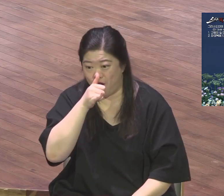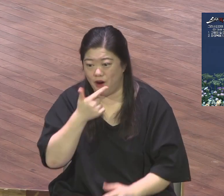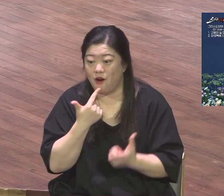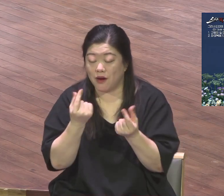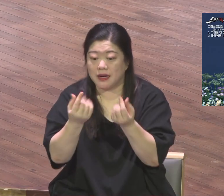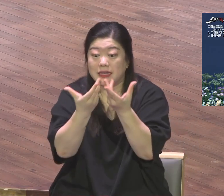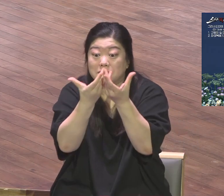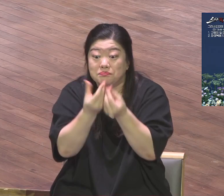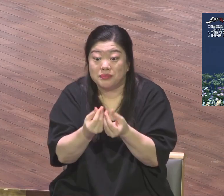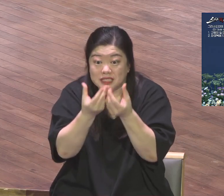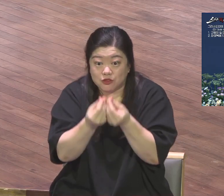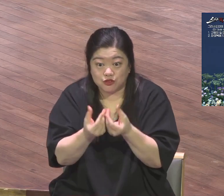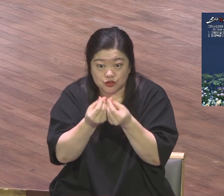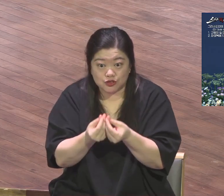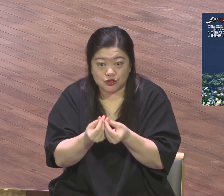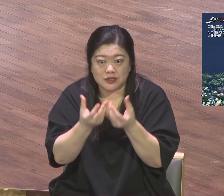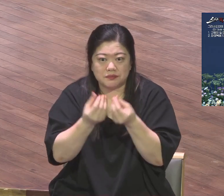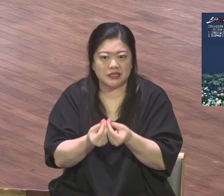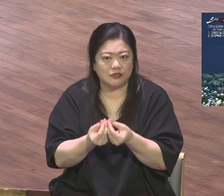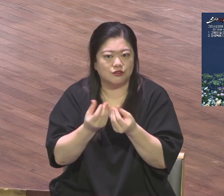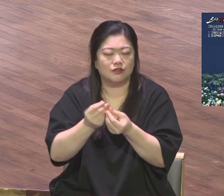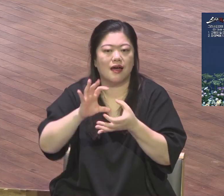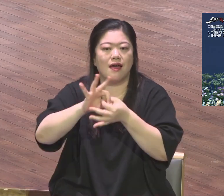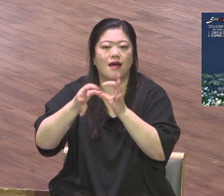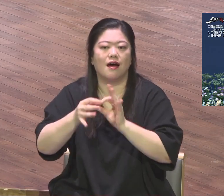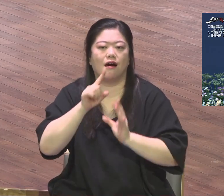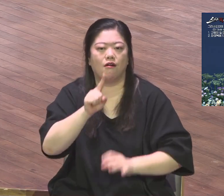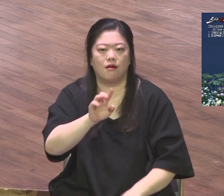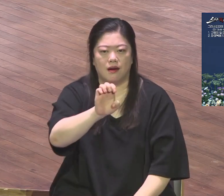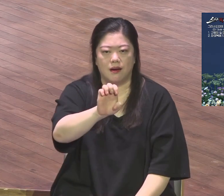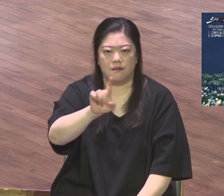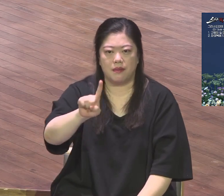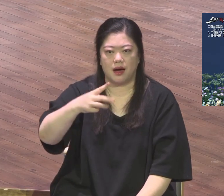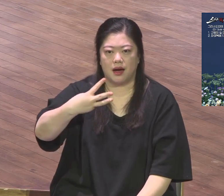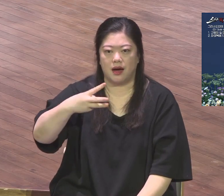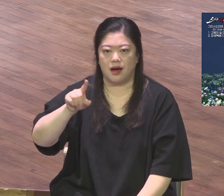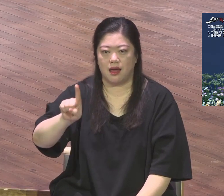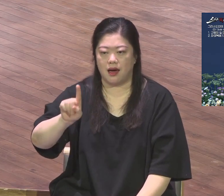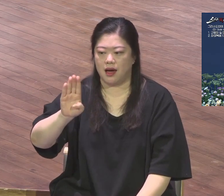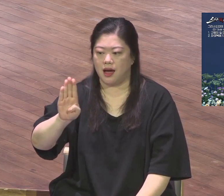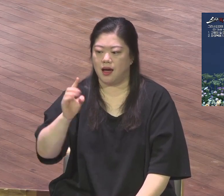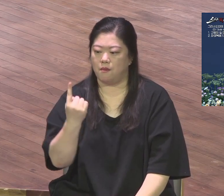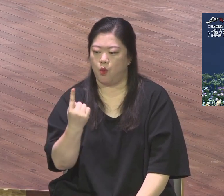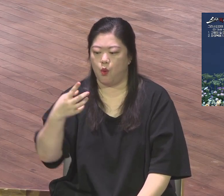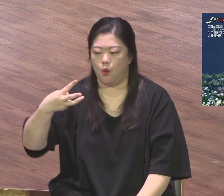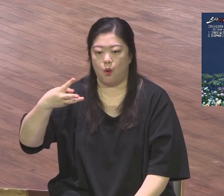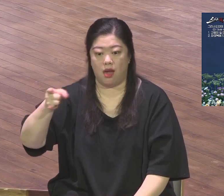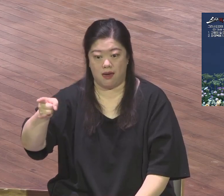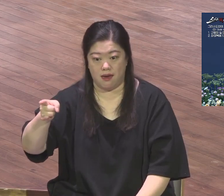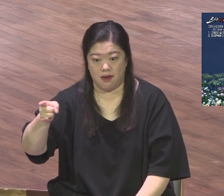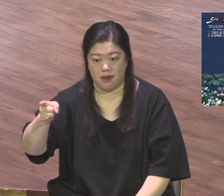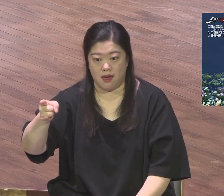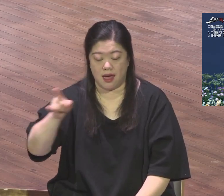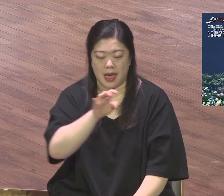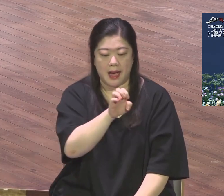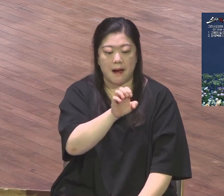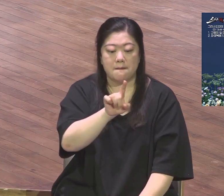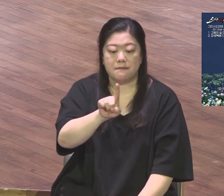헬라어로 파라볼이라고 하는 말이거든요. 비유. 파라볼에는 두 개의 말이 합쳐진 합성어인데